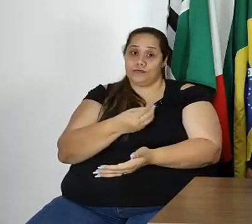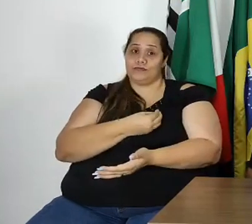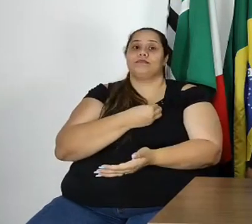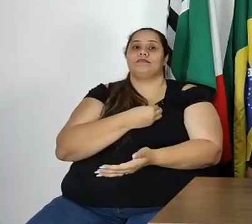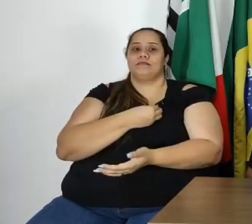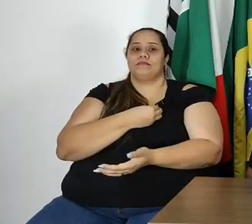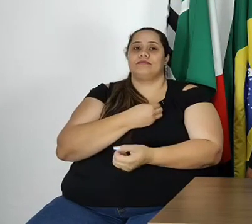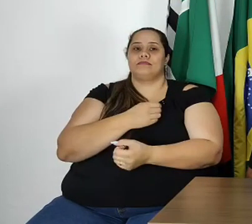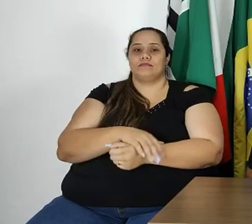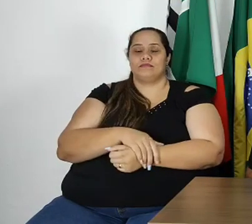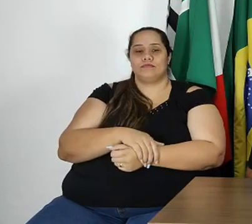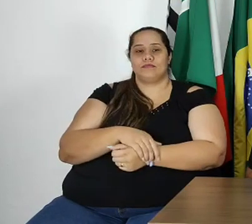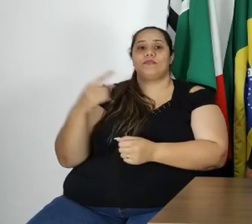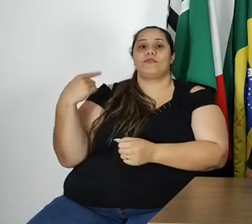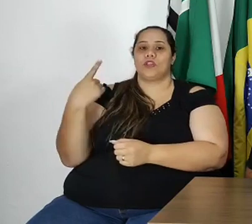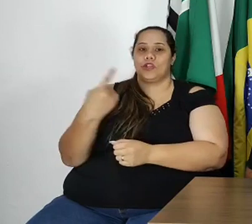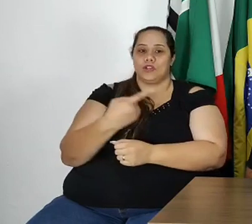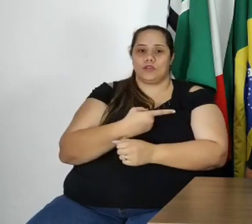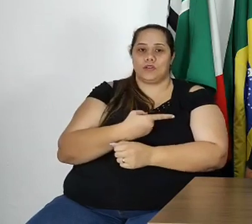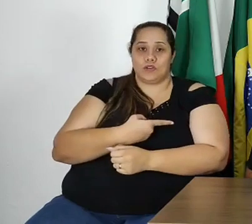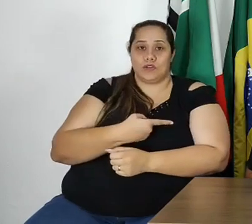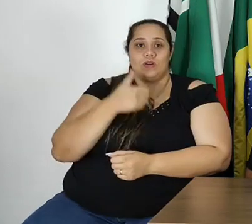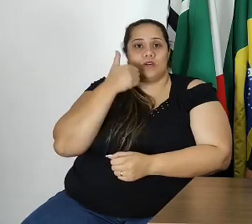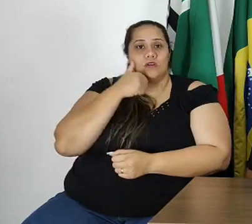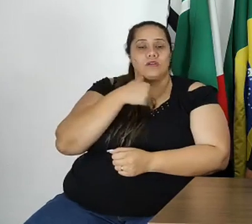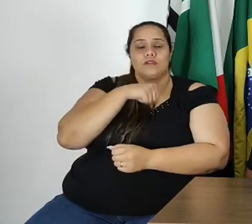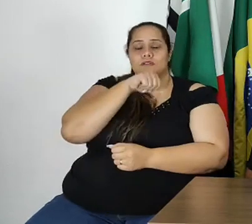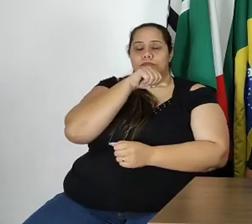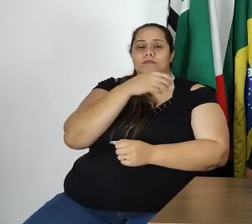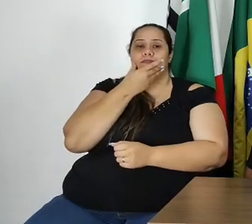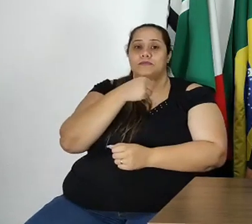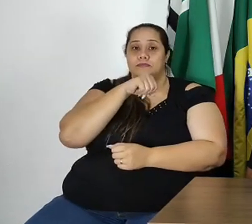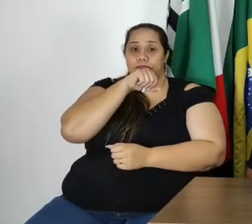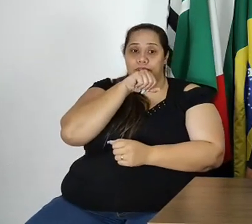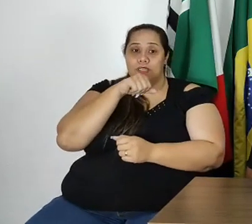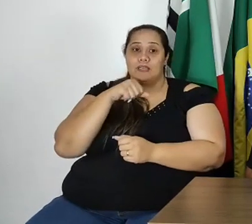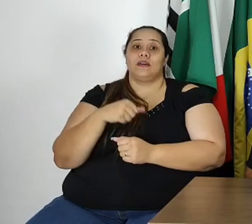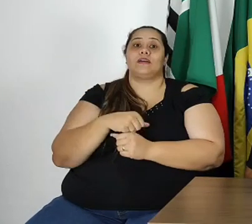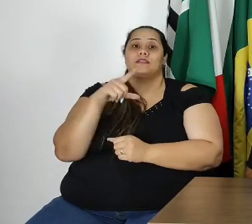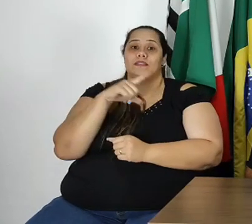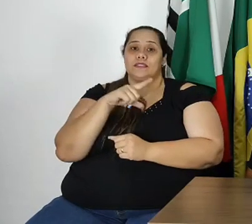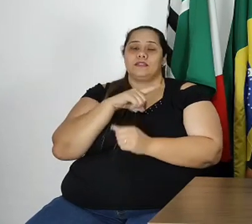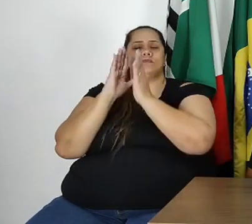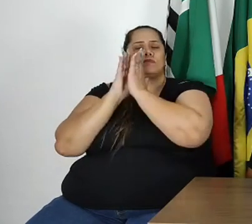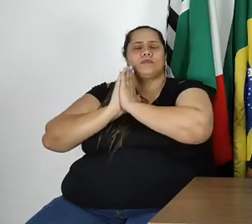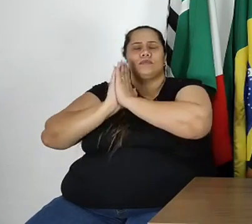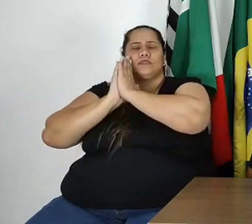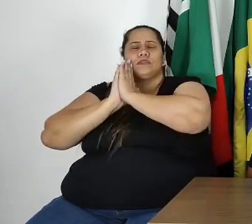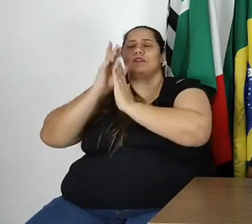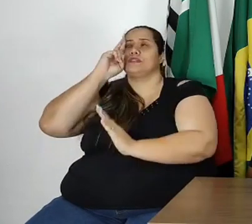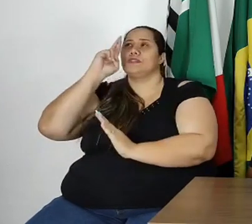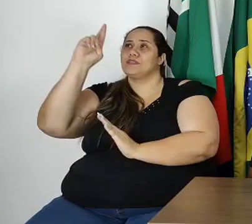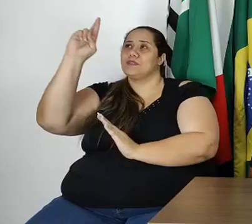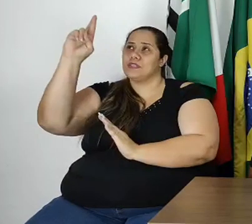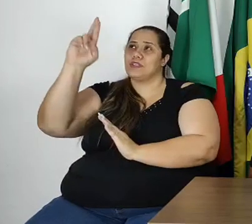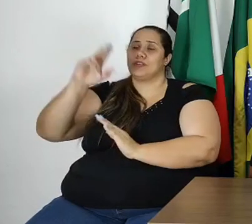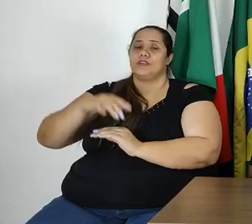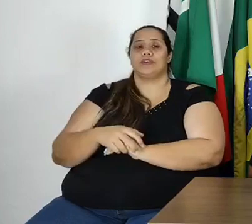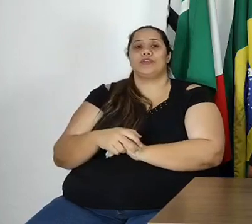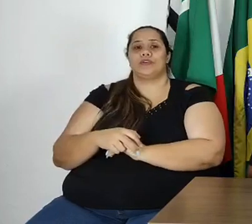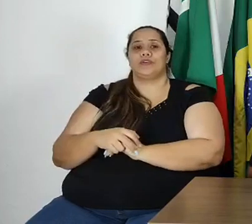Nós, pais, nós temos buscado o Senhor. Nós, pais, estamos fazendo com que